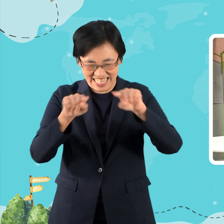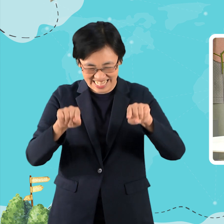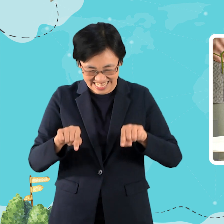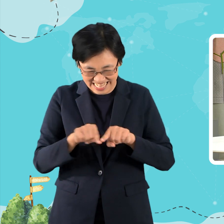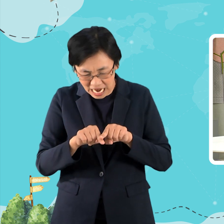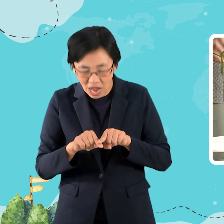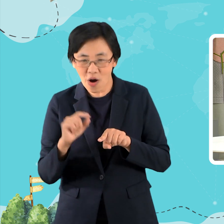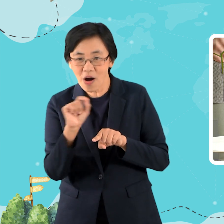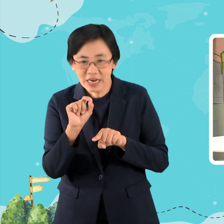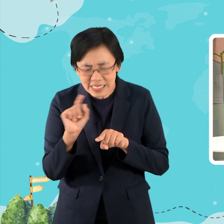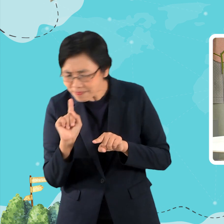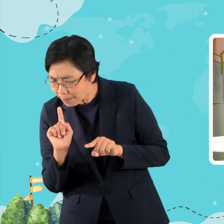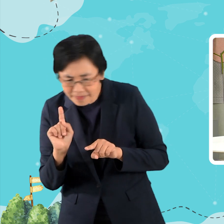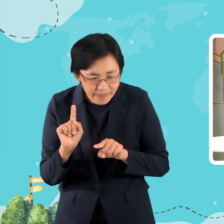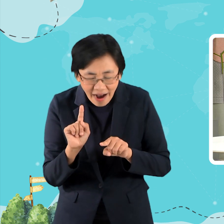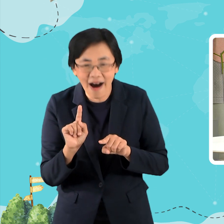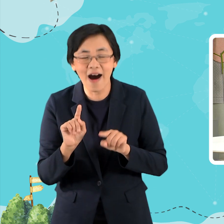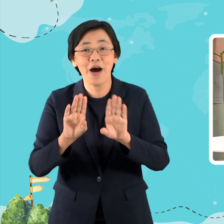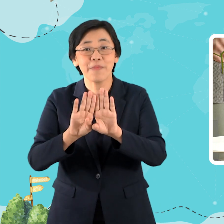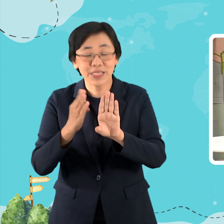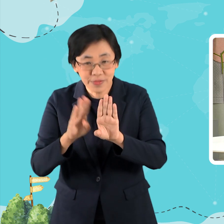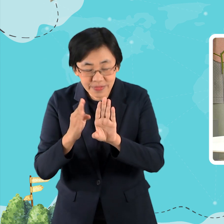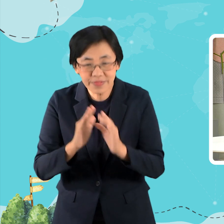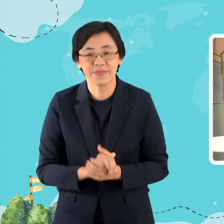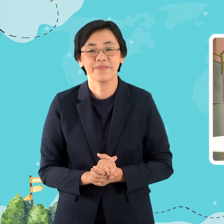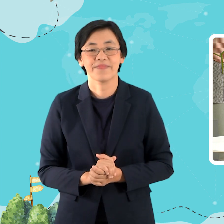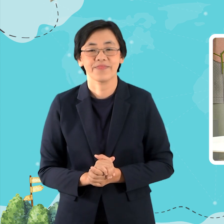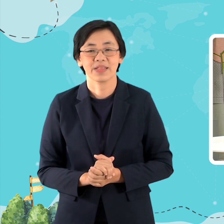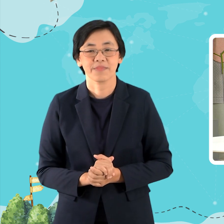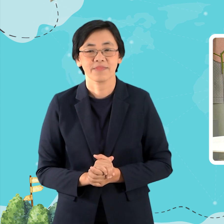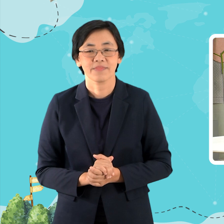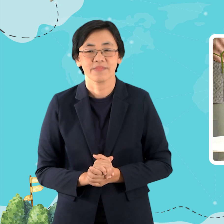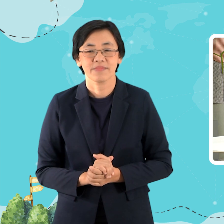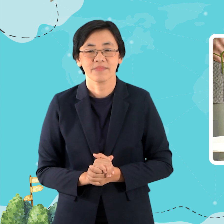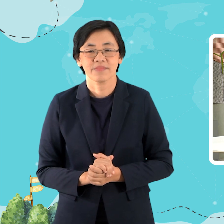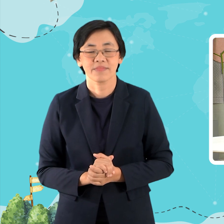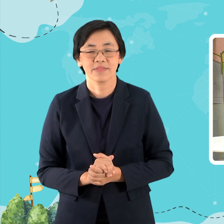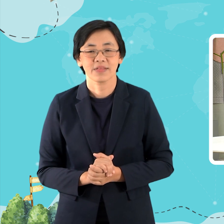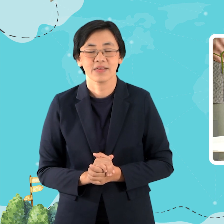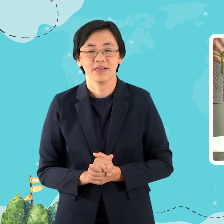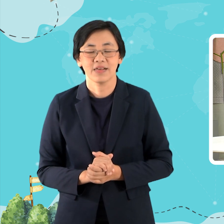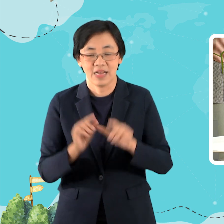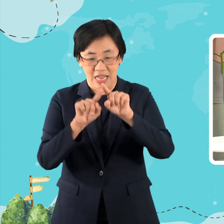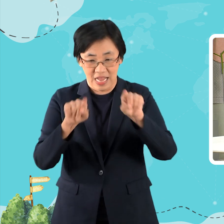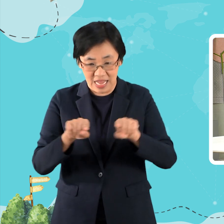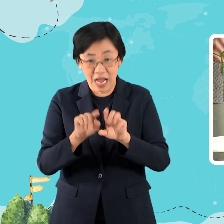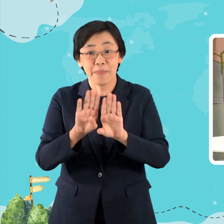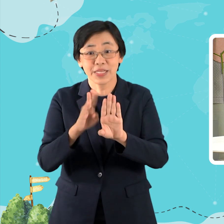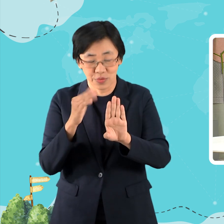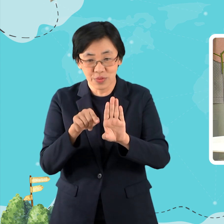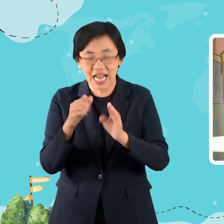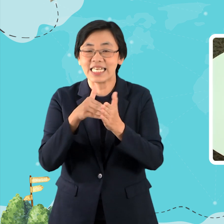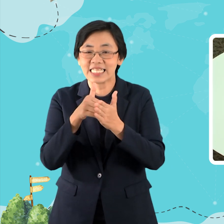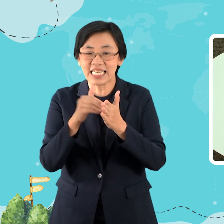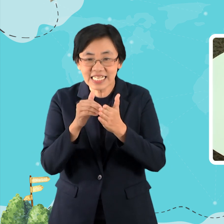าบ้านมีประตูบ้านอะไรจากเศษผ้าเนี่ยค่ะเราอาจจะเอา2สีประตูบ้